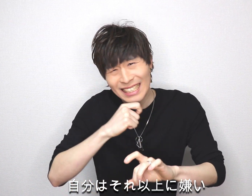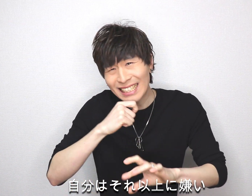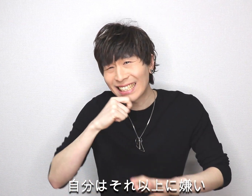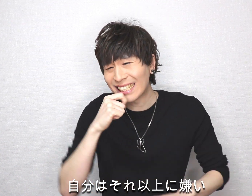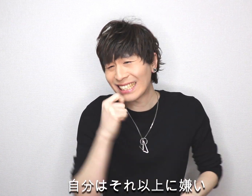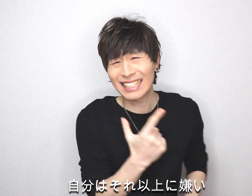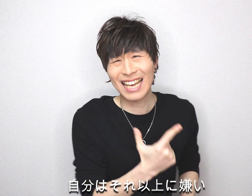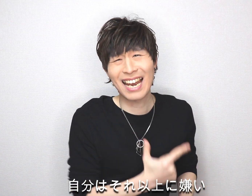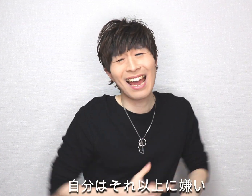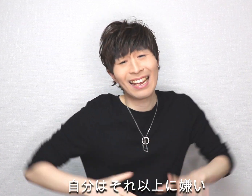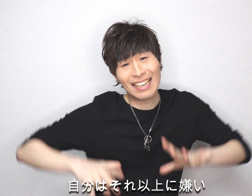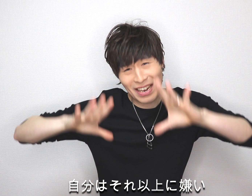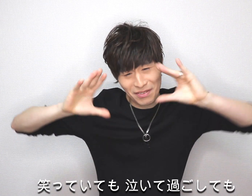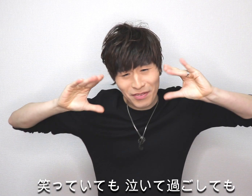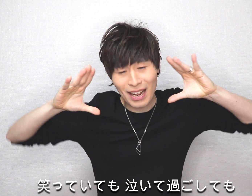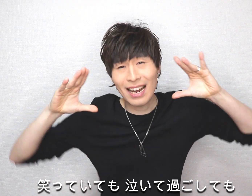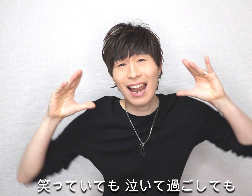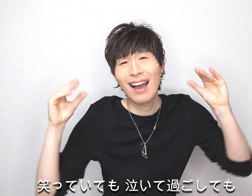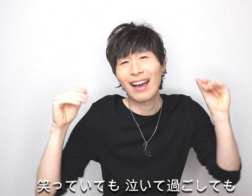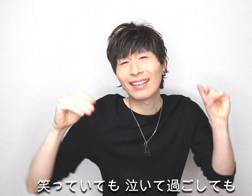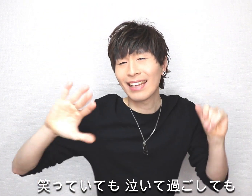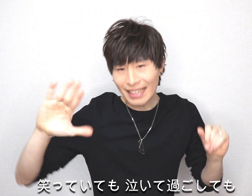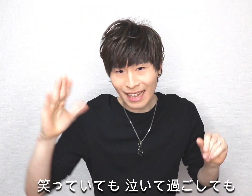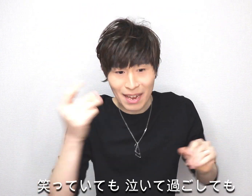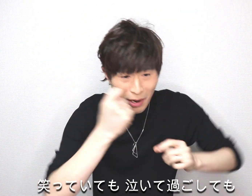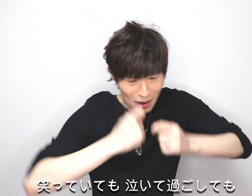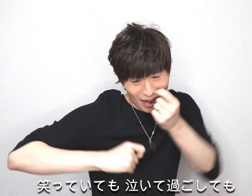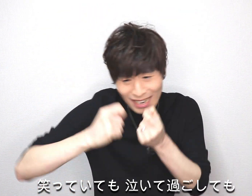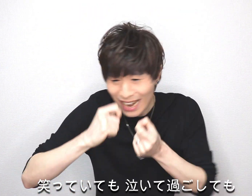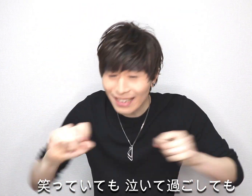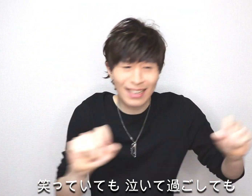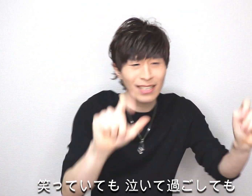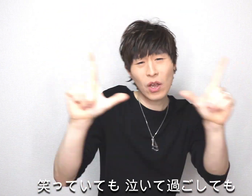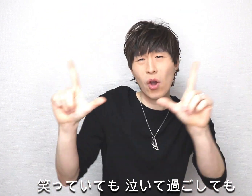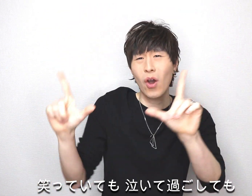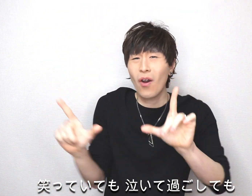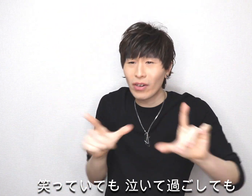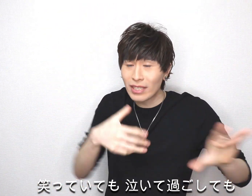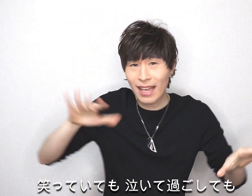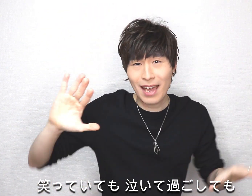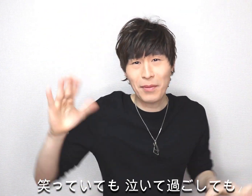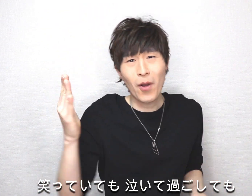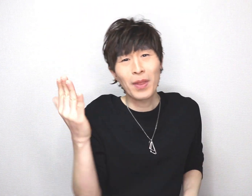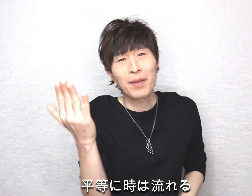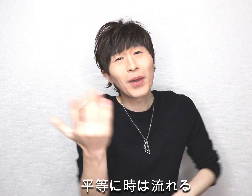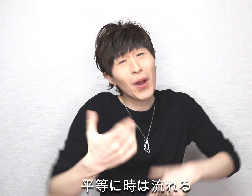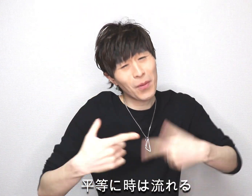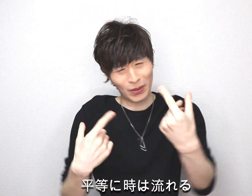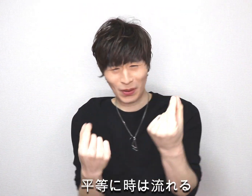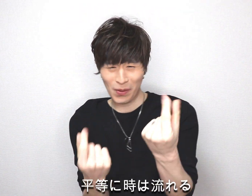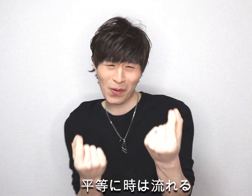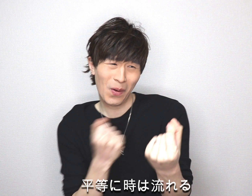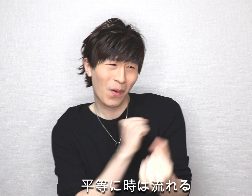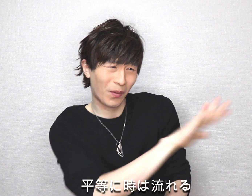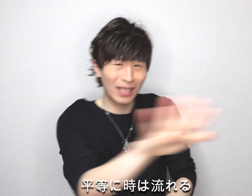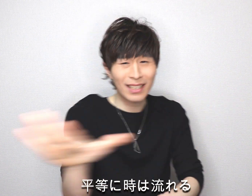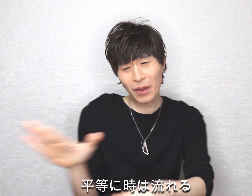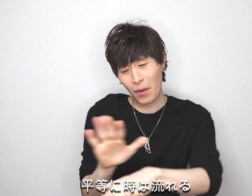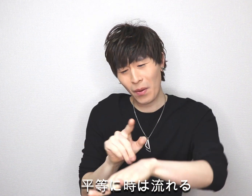に嫌い。笑っていても泣いて少しても平等に